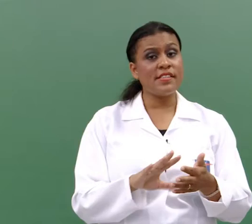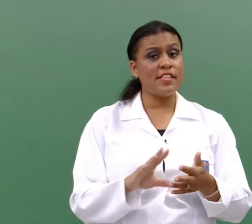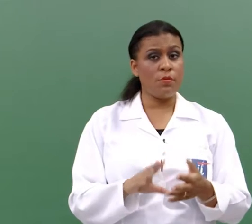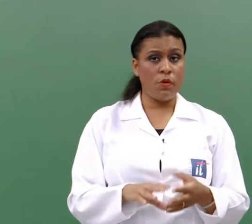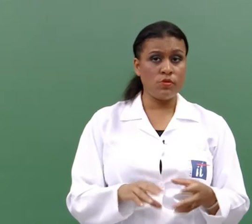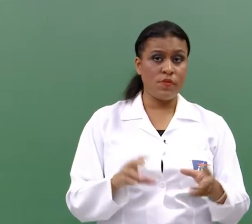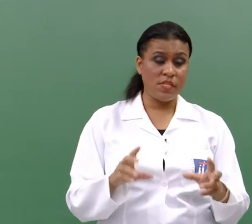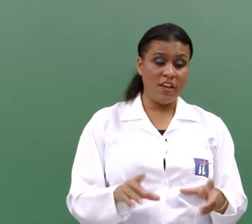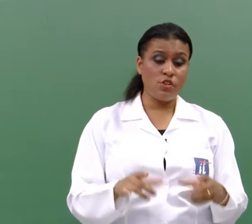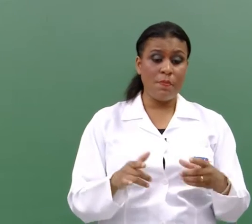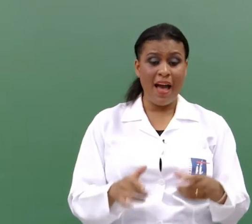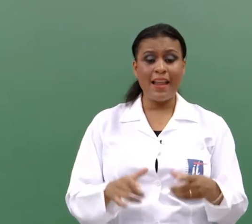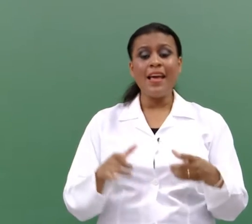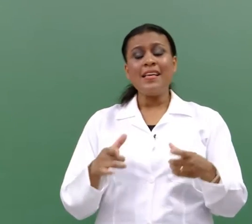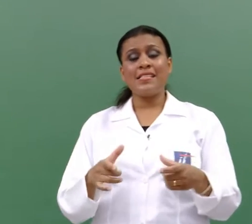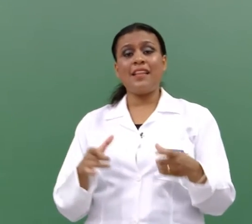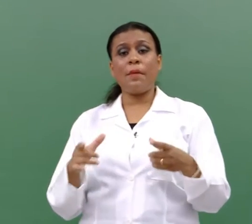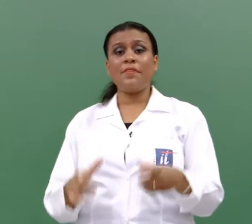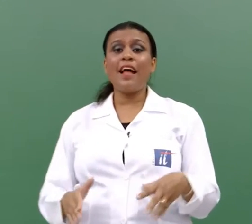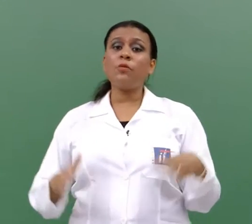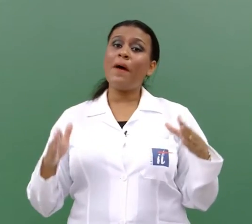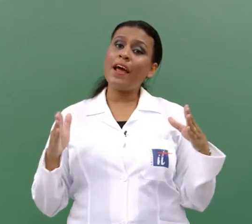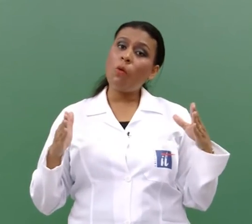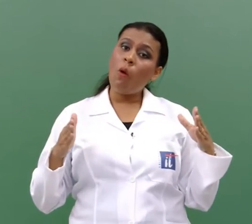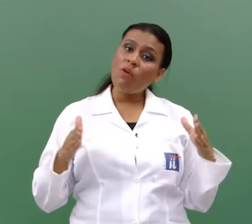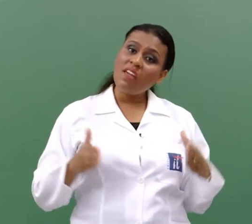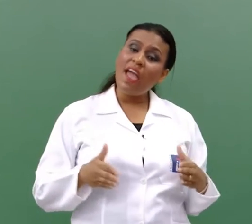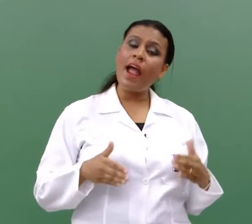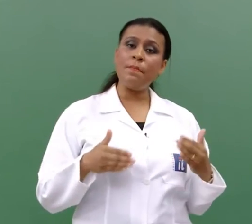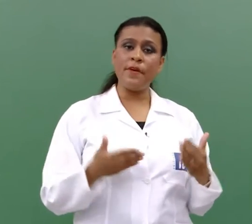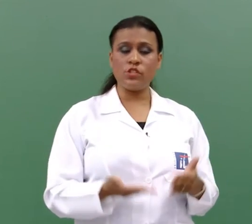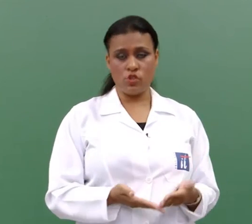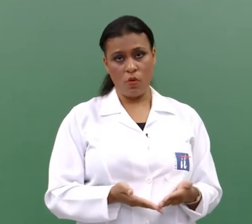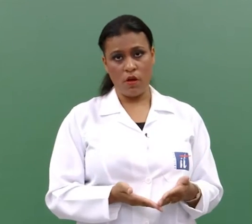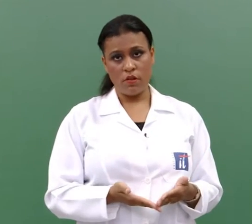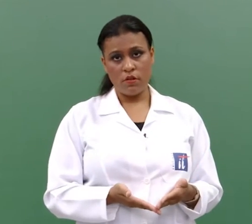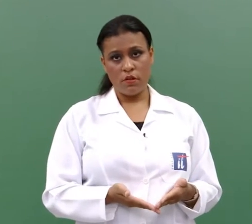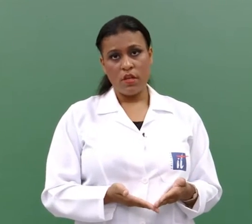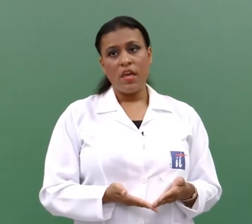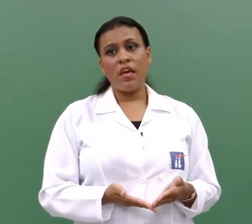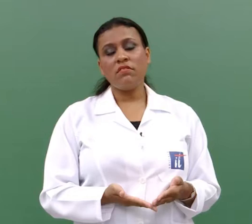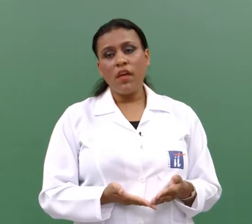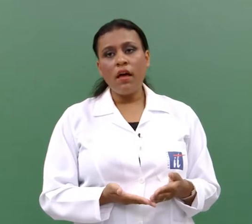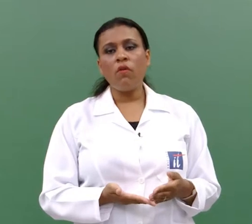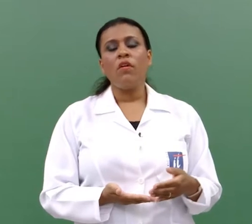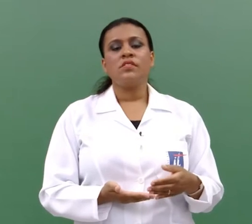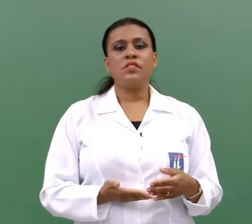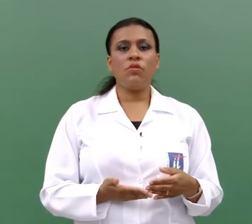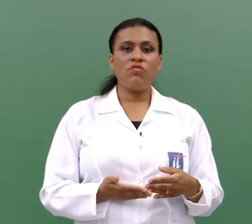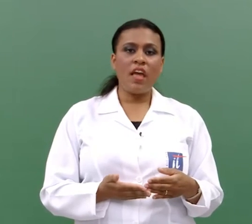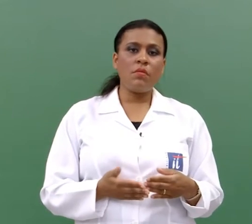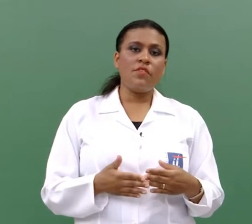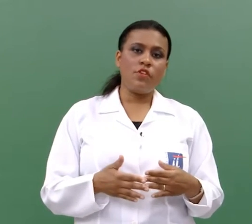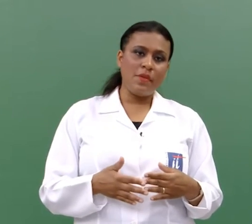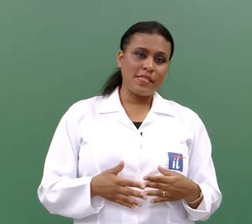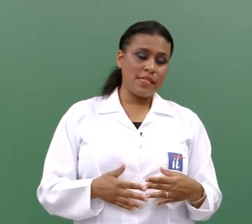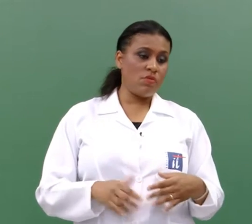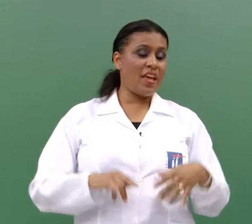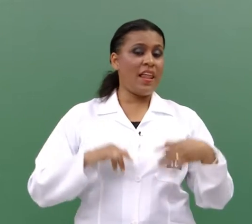ser bom o suficiente para ser adaptado para qualquer pessoa. Então, se eu tenho uma informação que ela